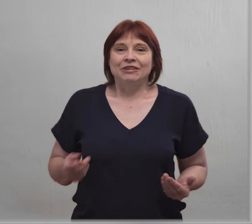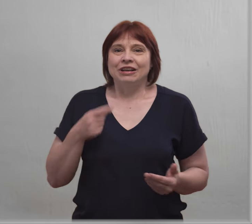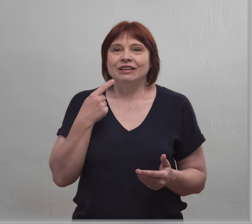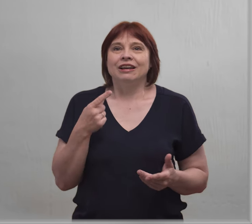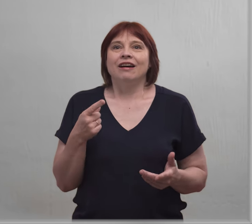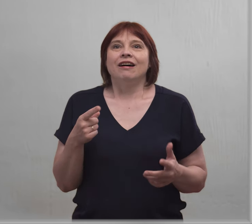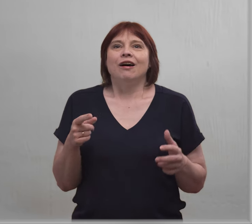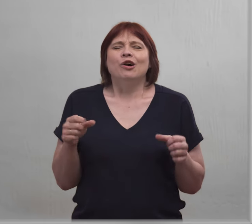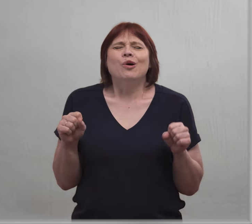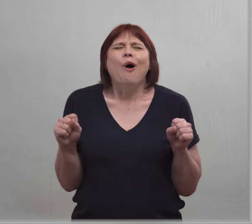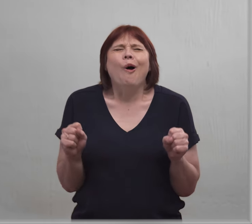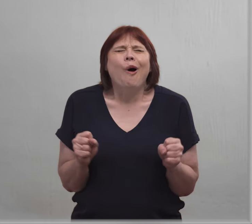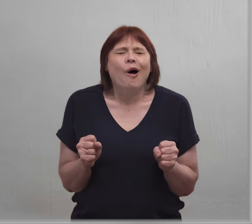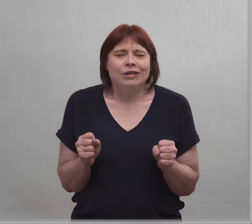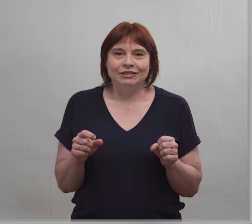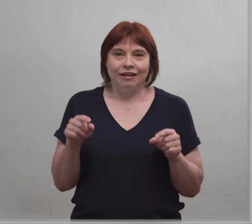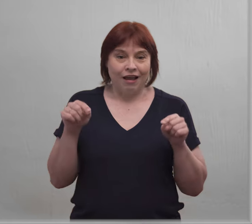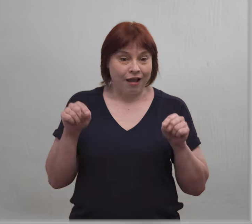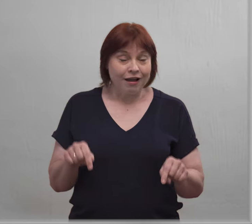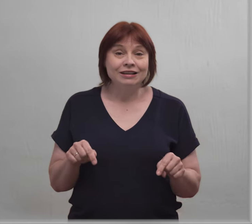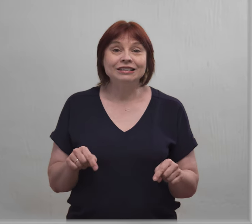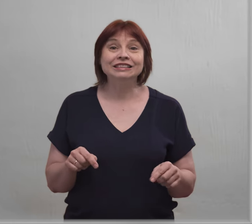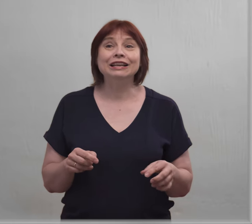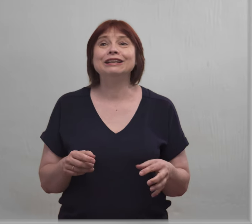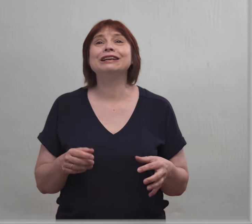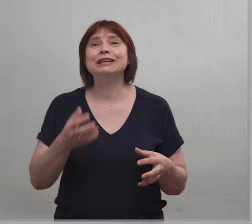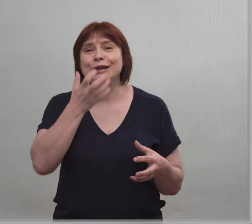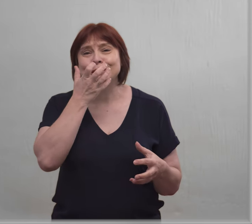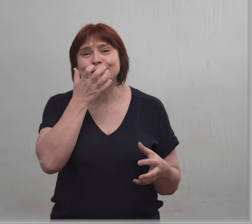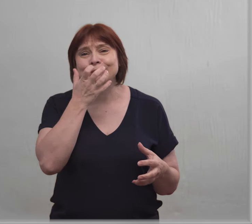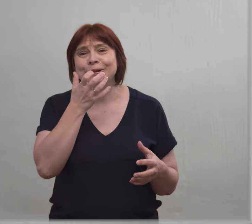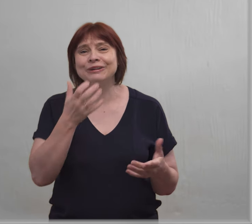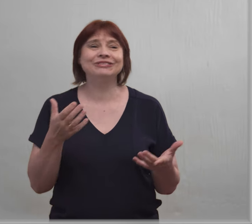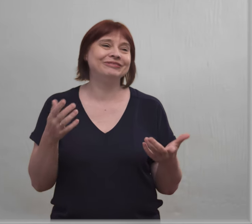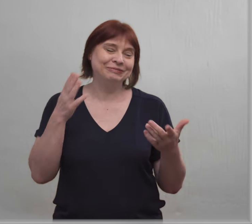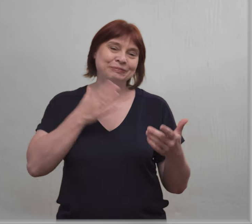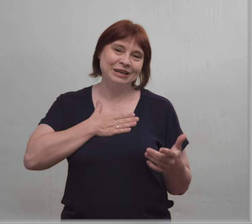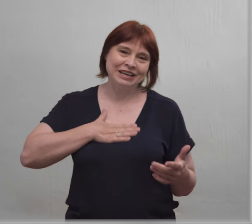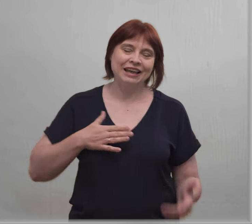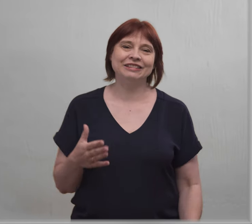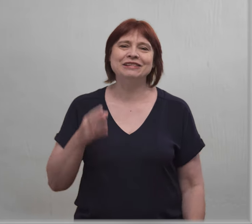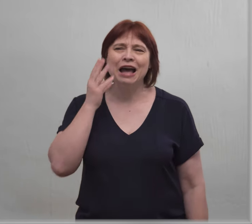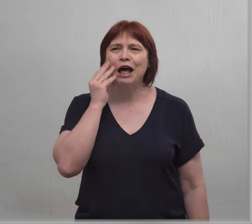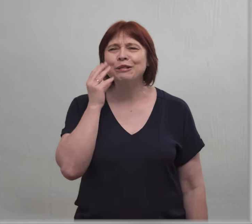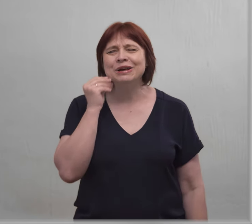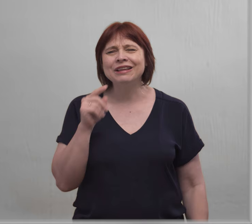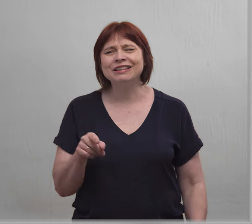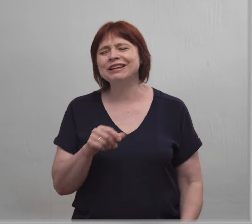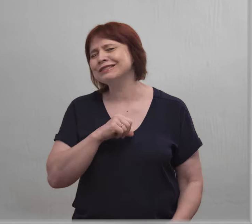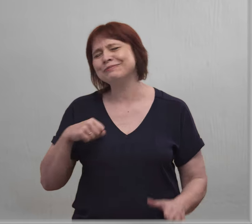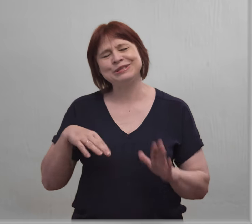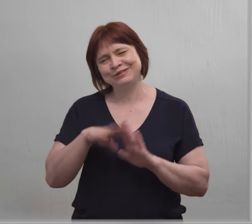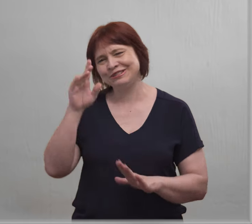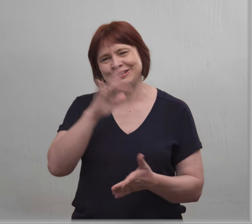все сжимается от холода, а здесь так с легенькой курточки сел и уехал, поэтому Алматы это просто лучший